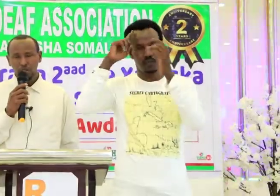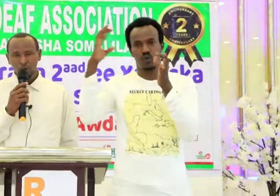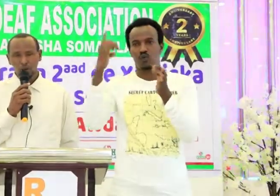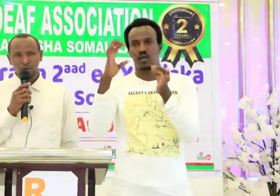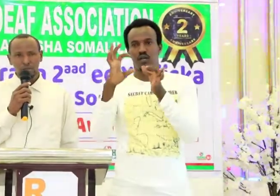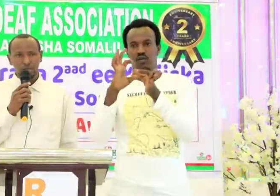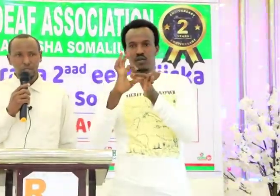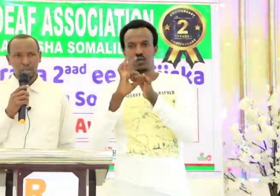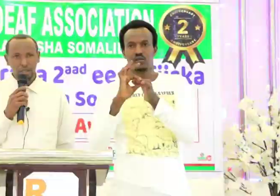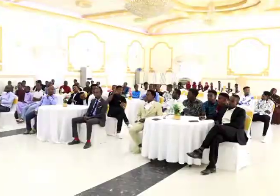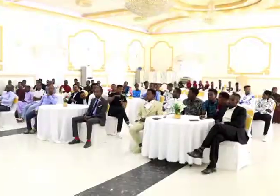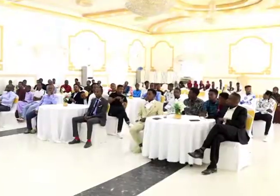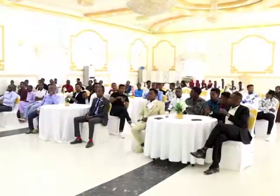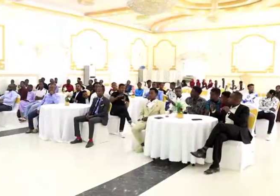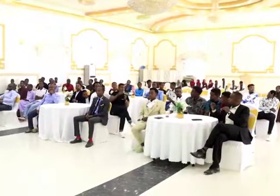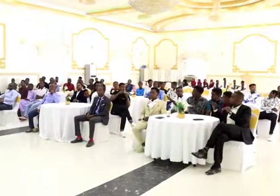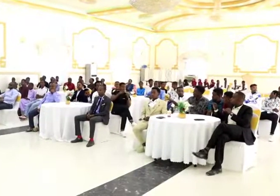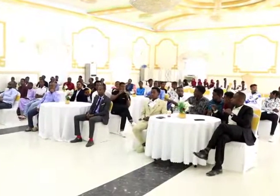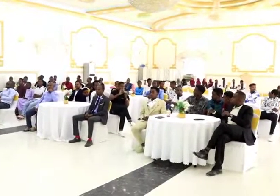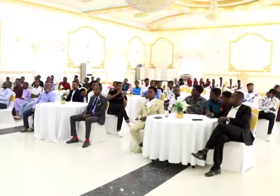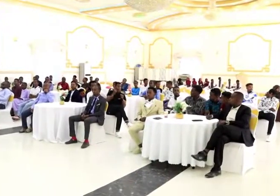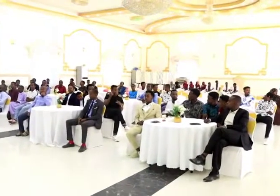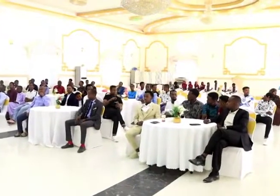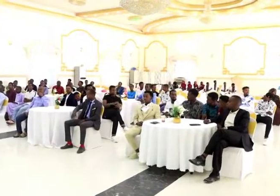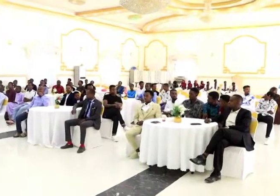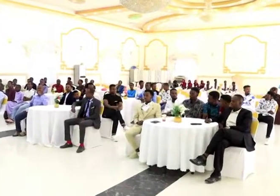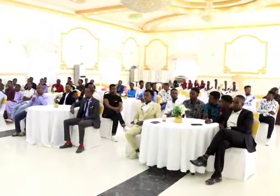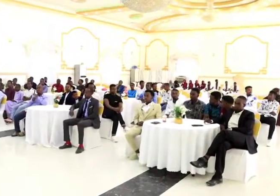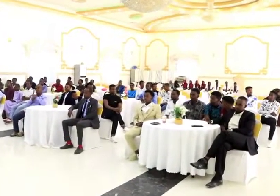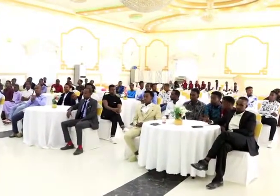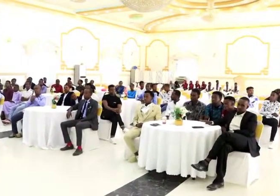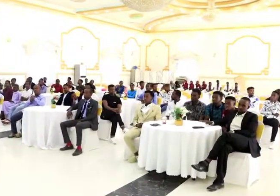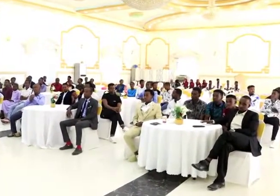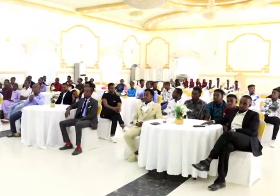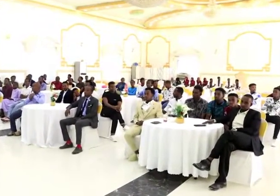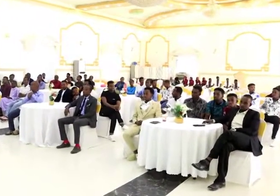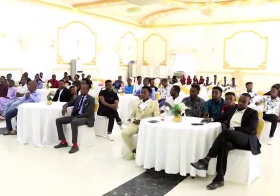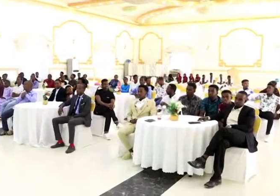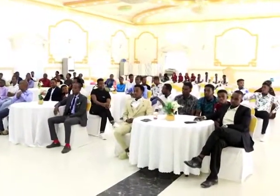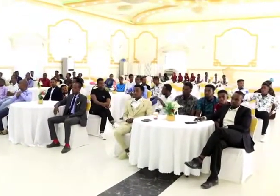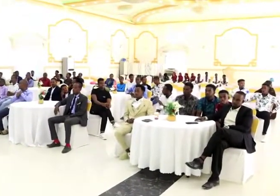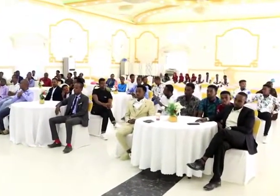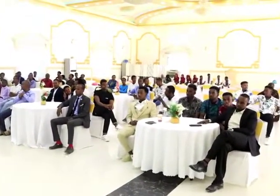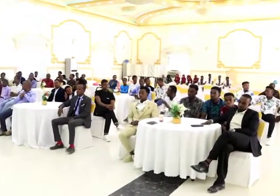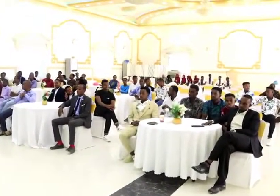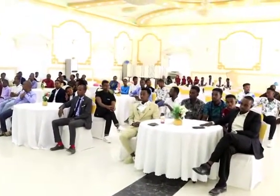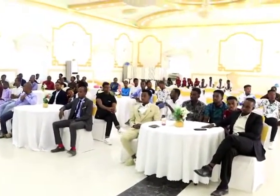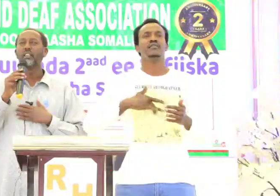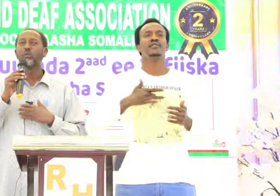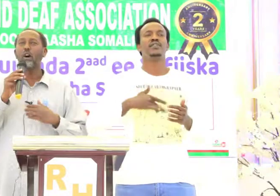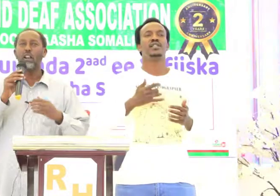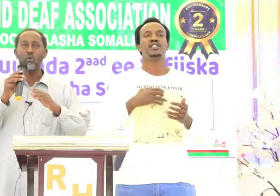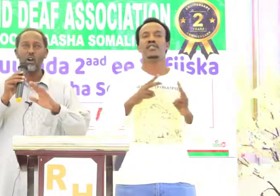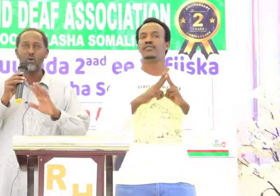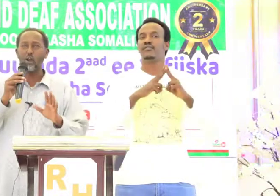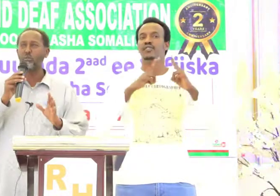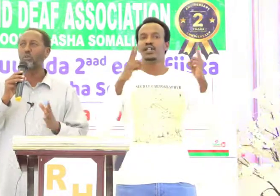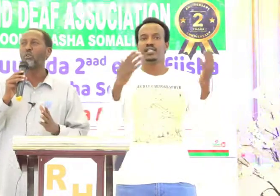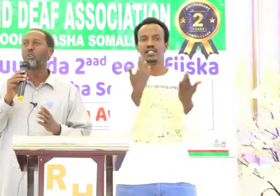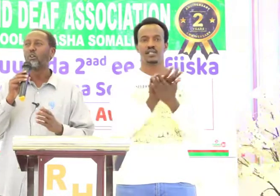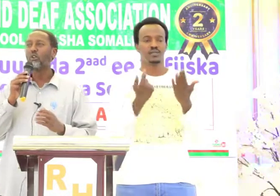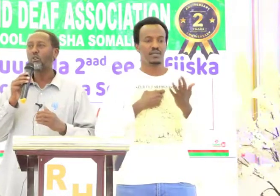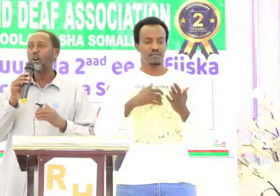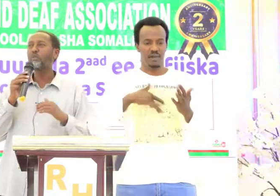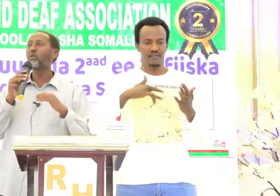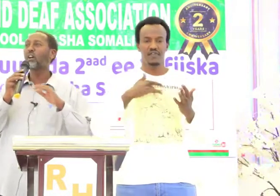سيف عنا والله ونشقيا كستيد وحياه بحيات قاره وشيران لوقف أنا عبر كي هو علوش هاي وحلو وحنكو